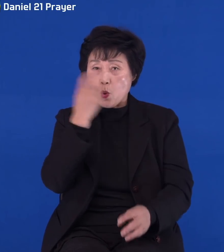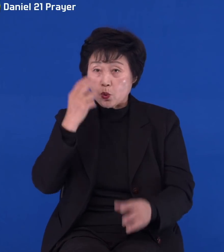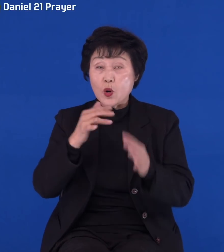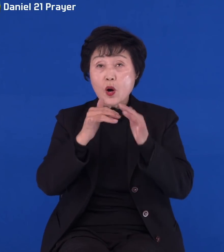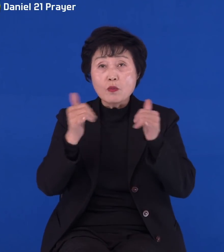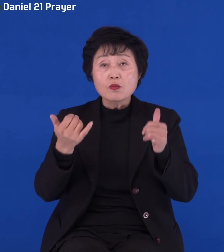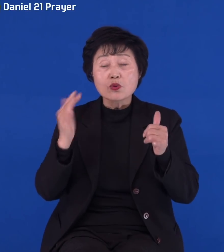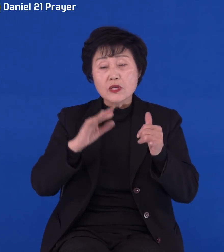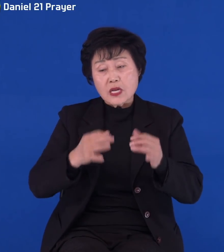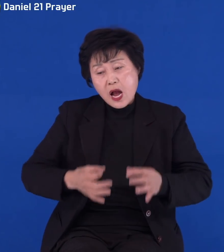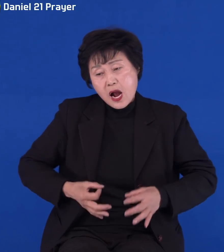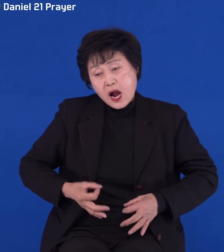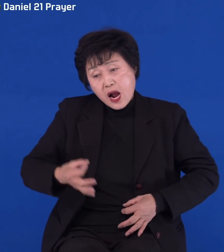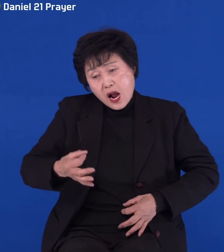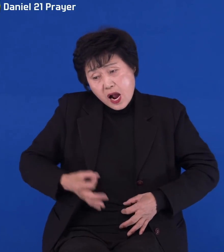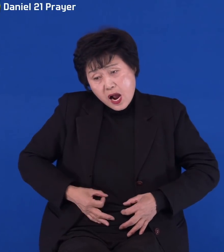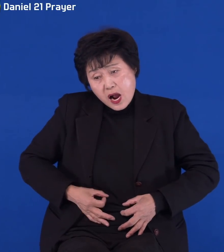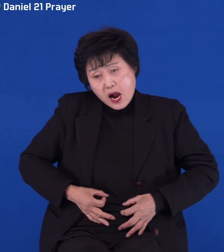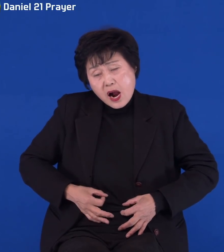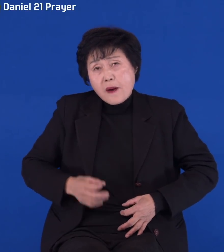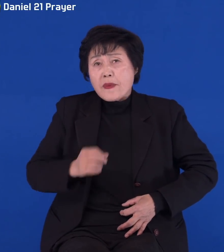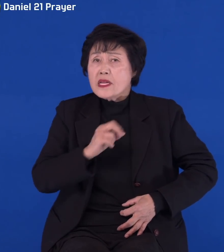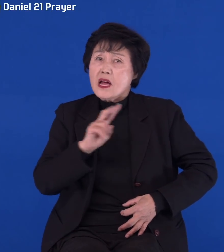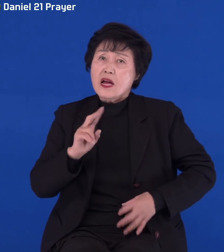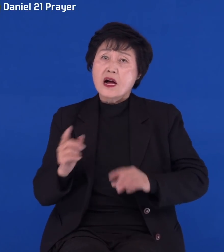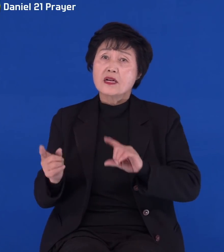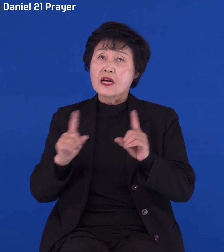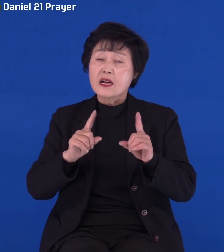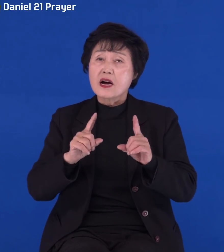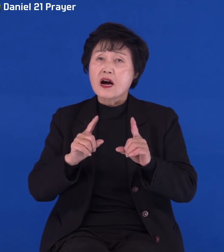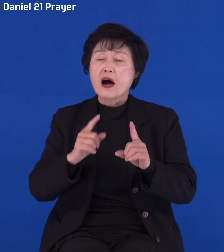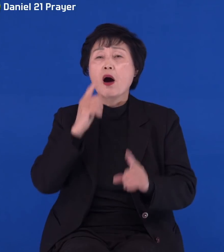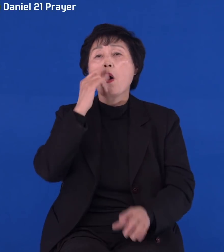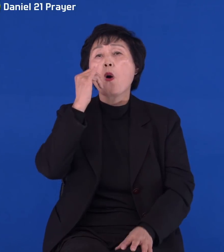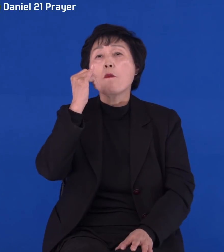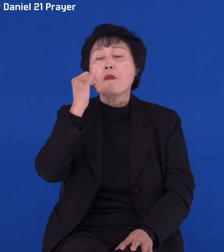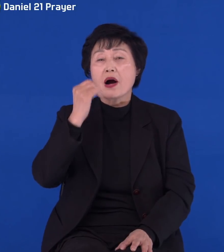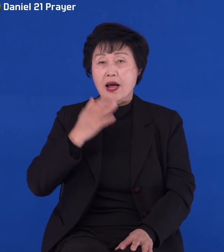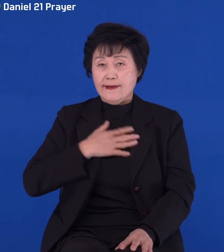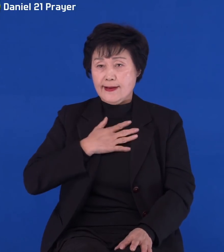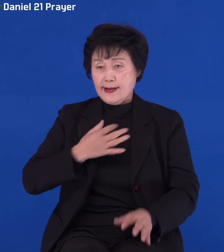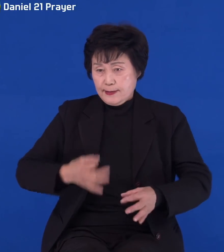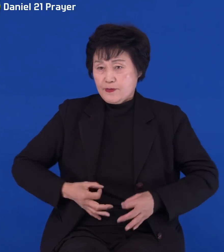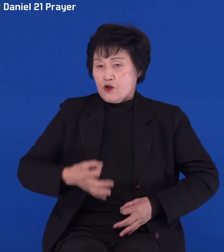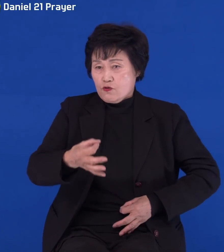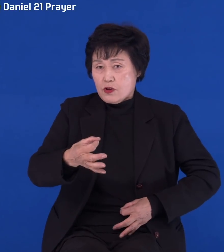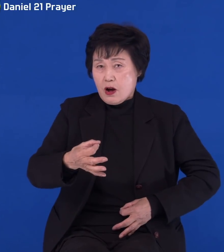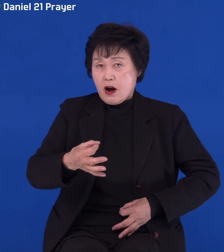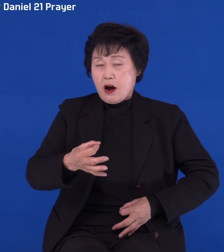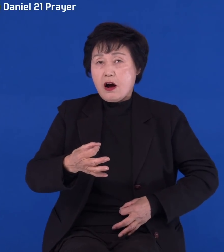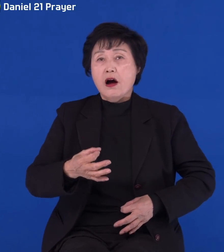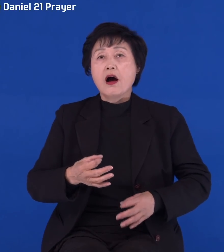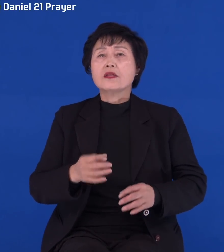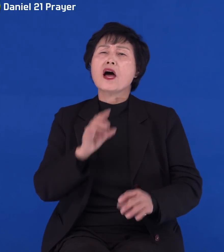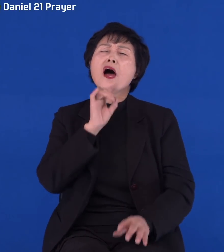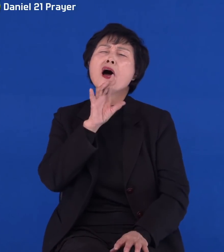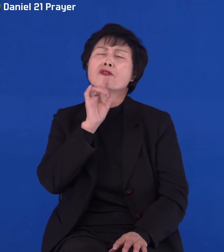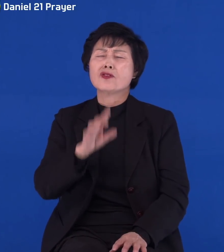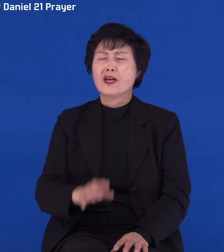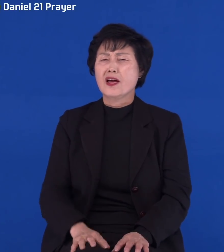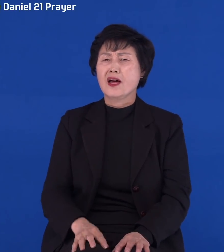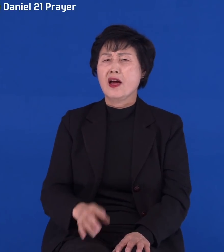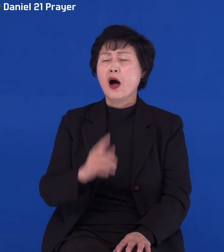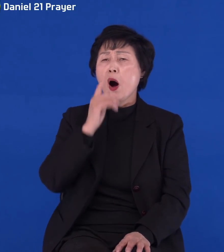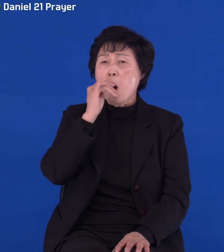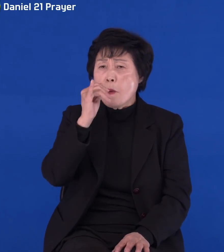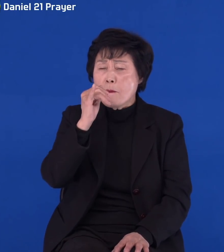꽃피우지 못하는 안타까운 일들이 벌어지고 있을 때 저희 어머님이 기꺼이 신장 기증을 하겠다는 거예요. 제가 안 된다고 했습니다. 어머니는